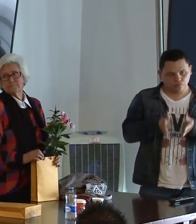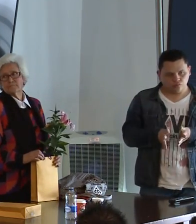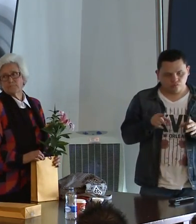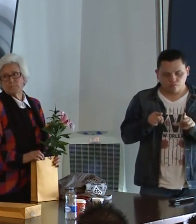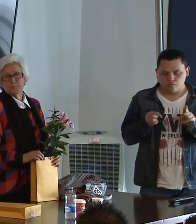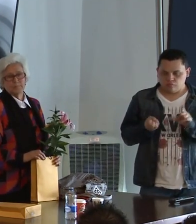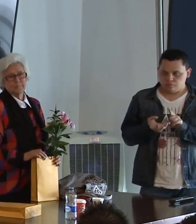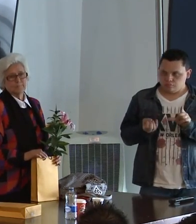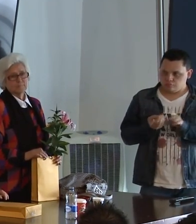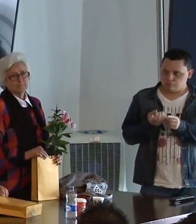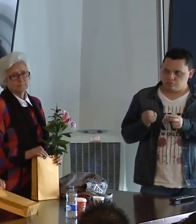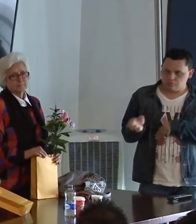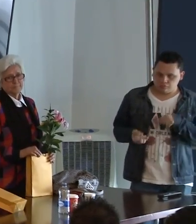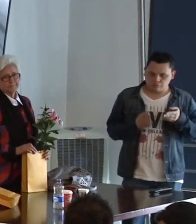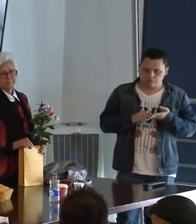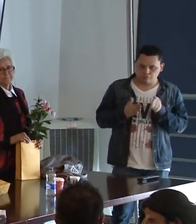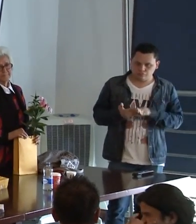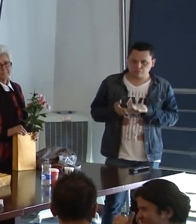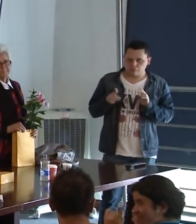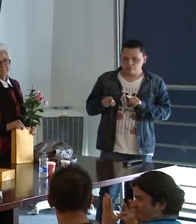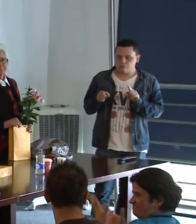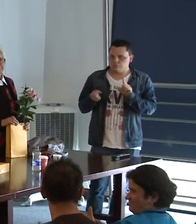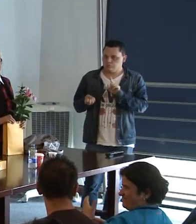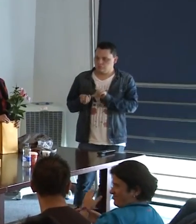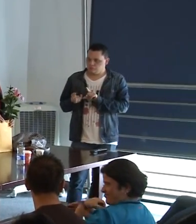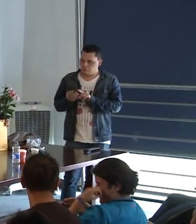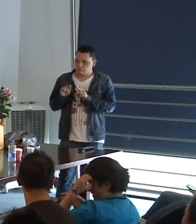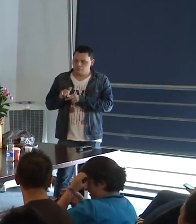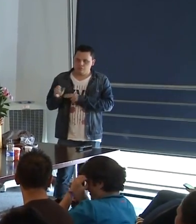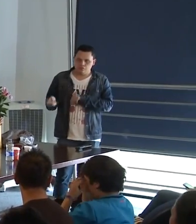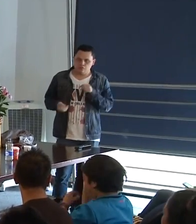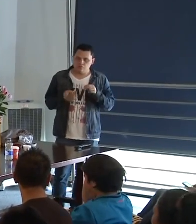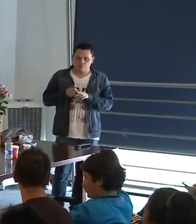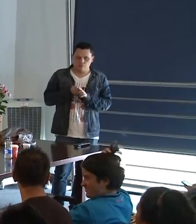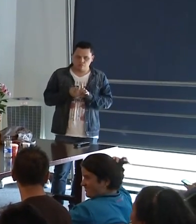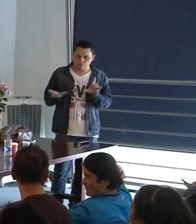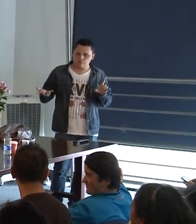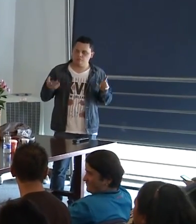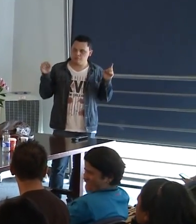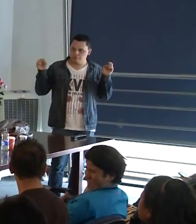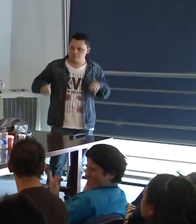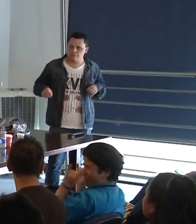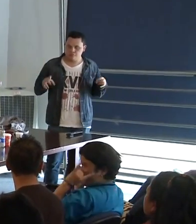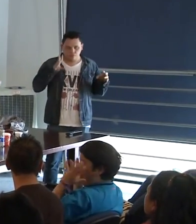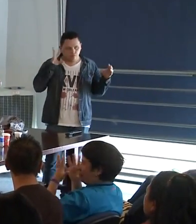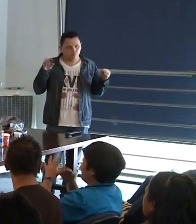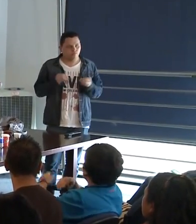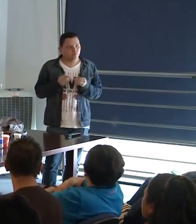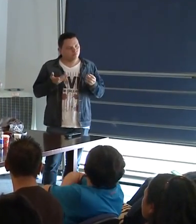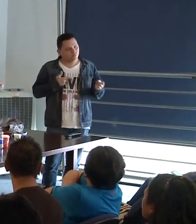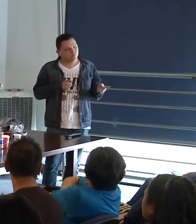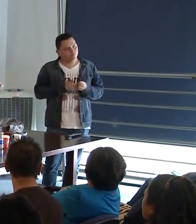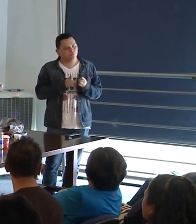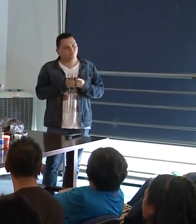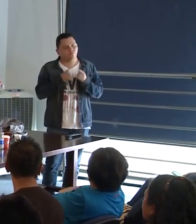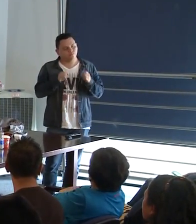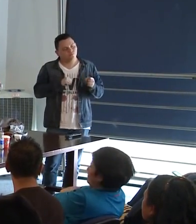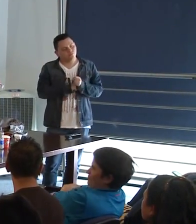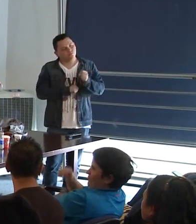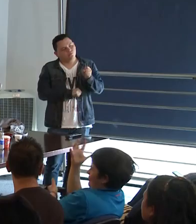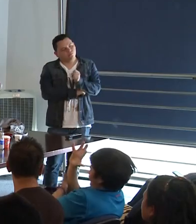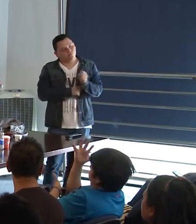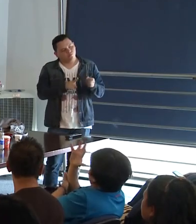de la licenciatura en educación comunitaria como estudiantes de la licenciatura en educación popular puedan también encontrarse, puedan también fortalecer